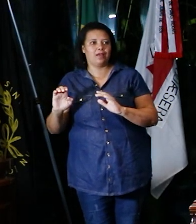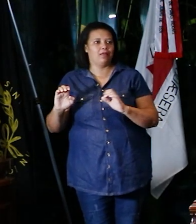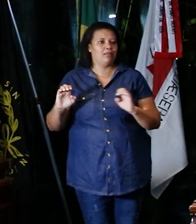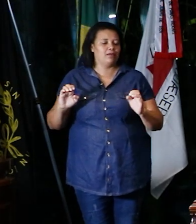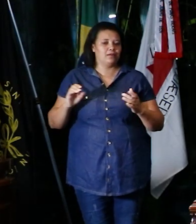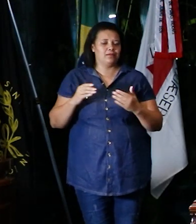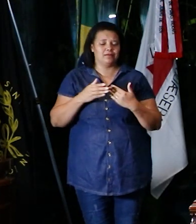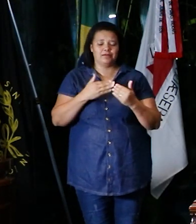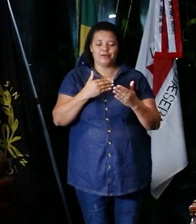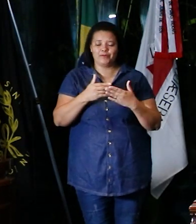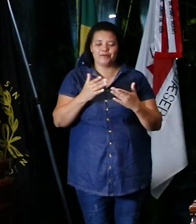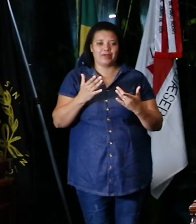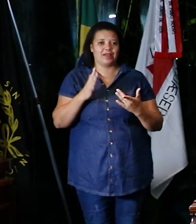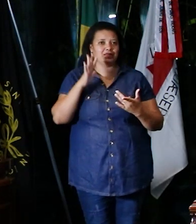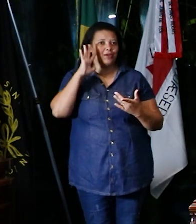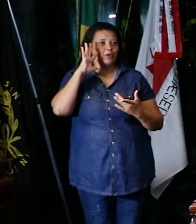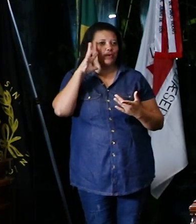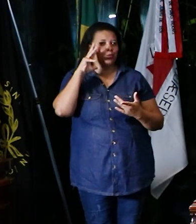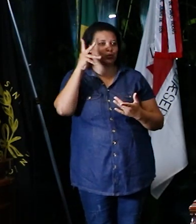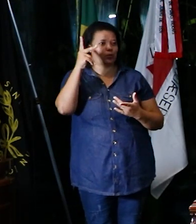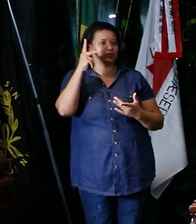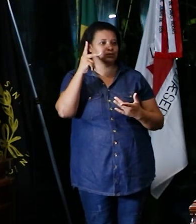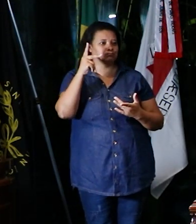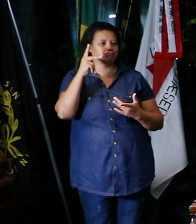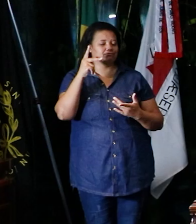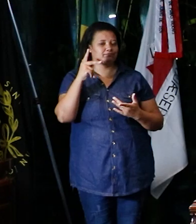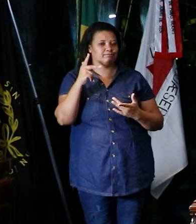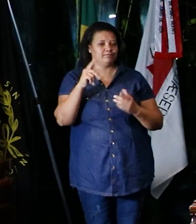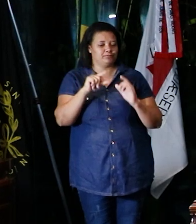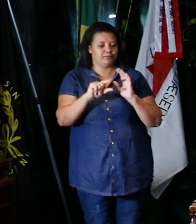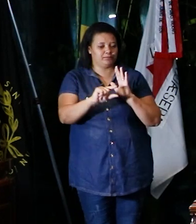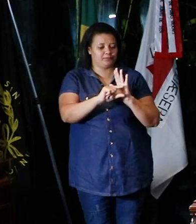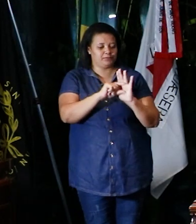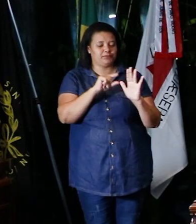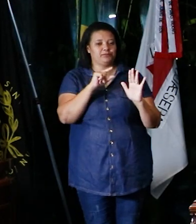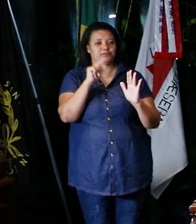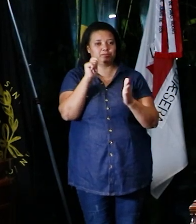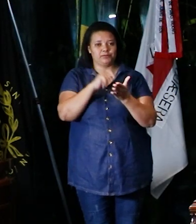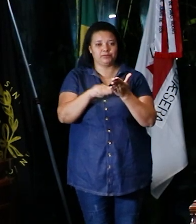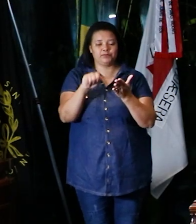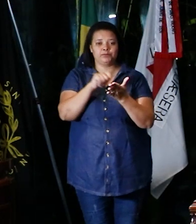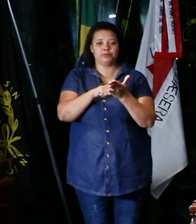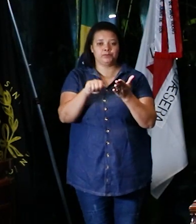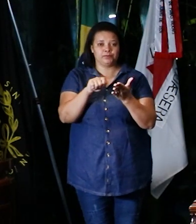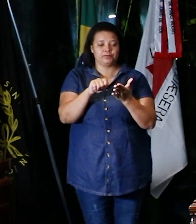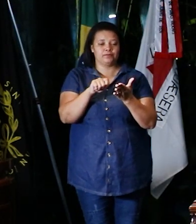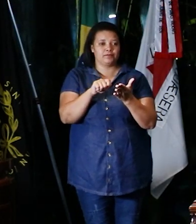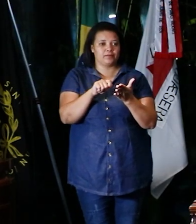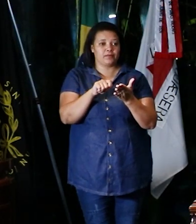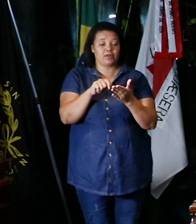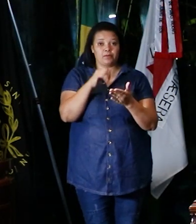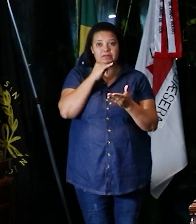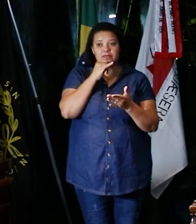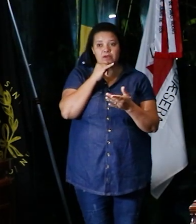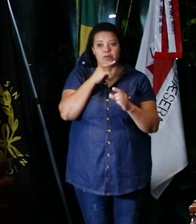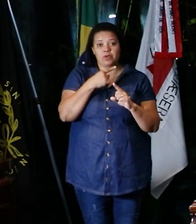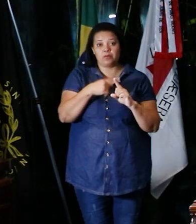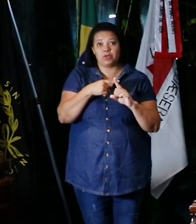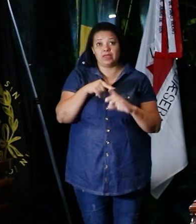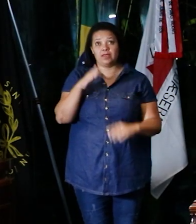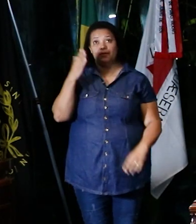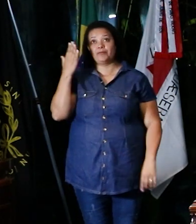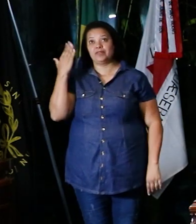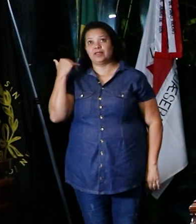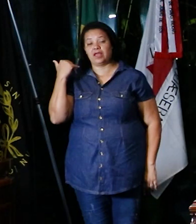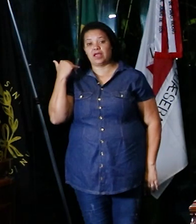É assim que ele resolvia o seu verso. Não era porque foi ou porque